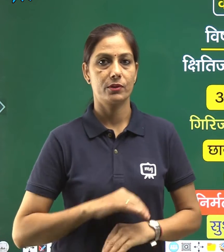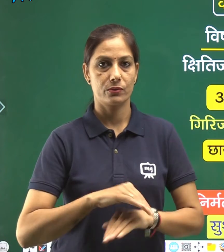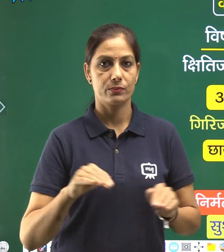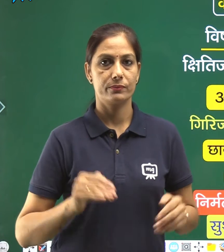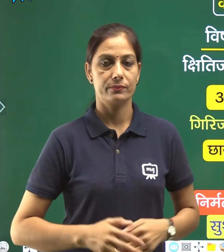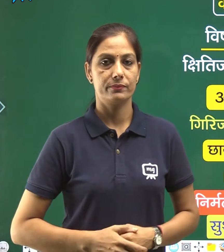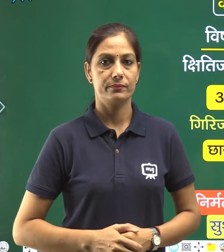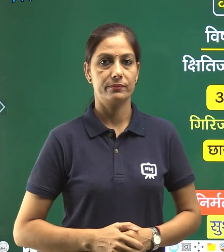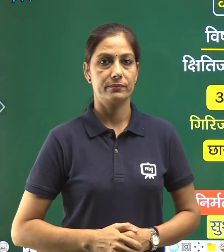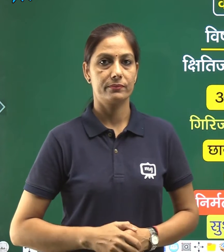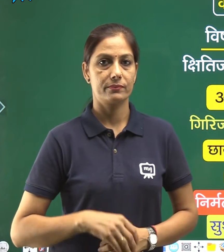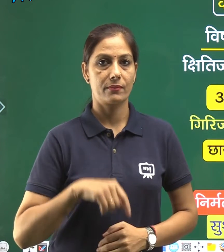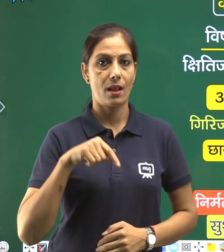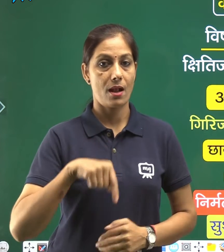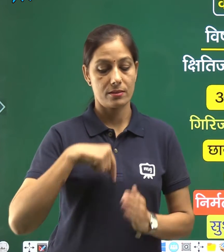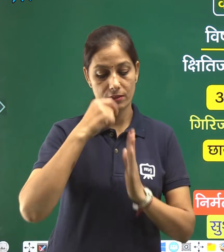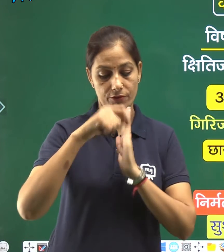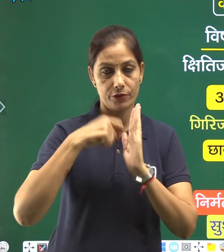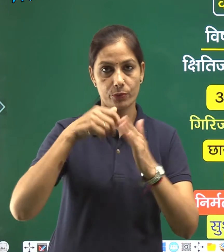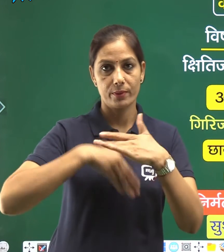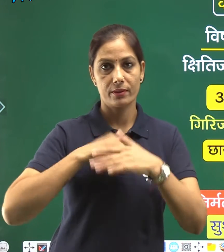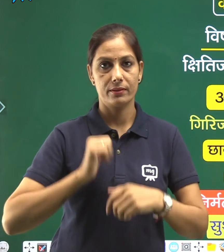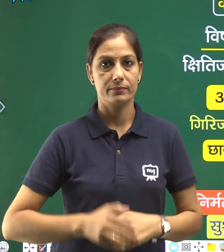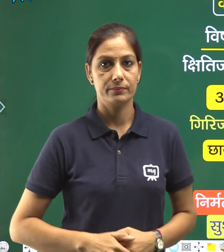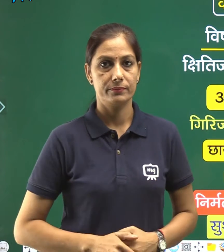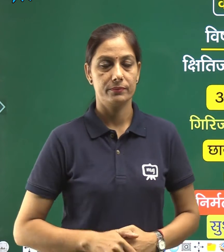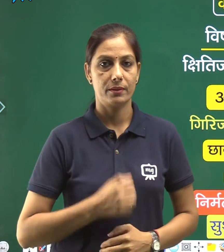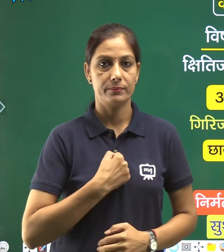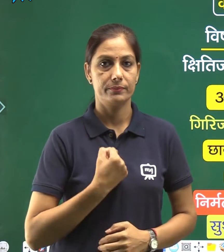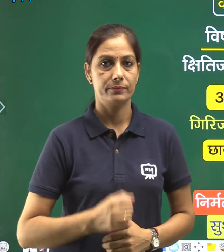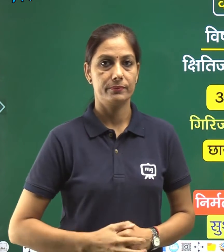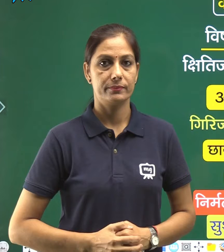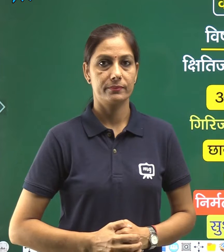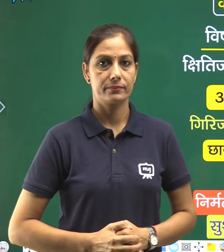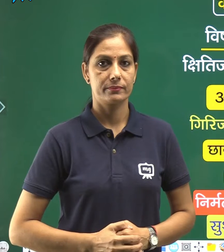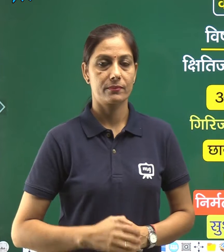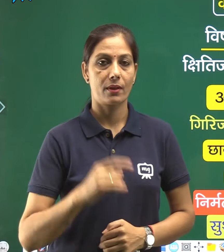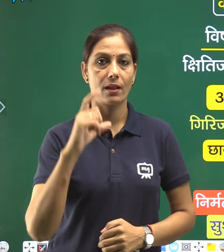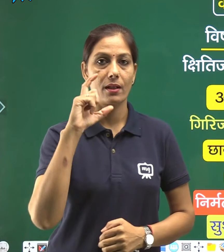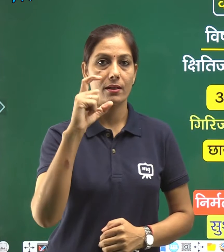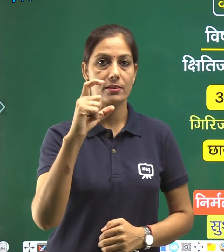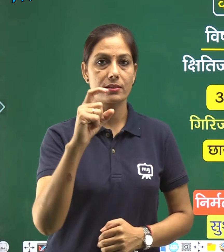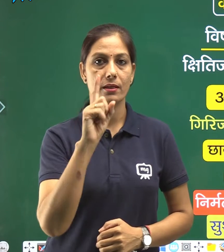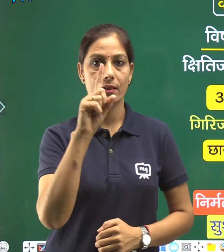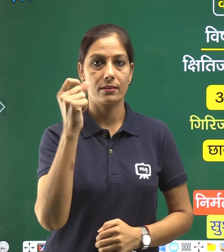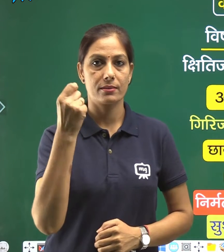बच्चों, आज के वीडियो में हम कक्षा 10 की